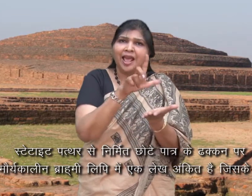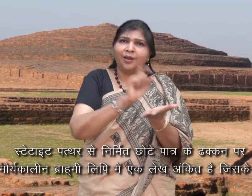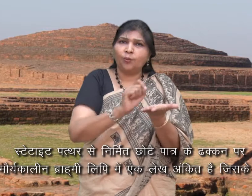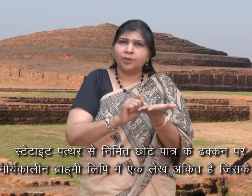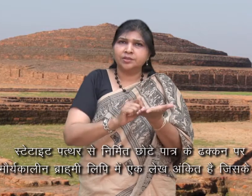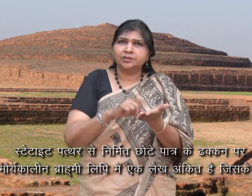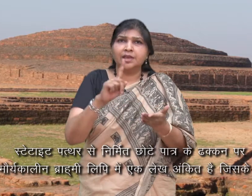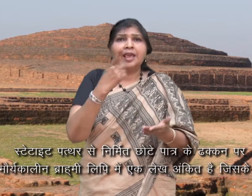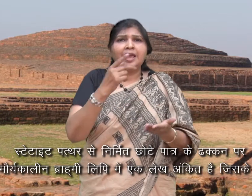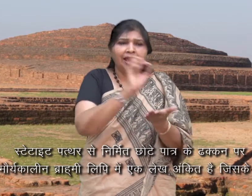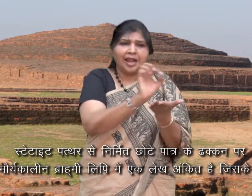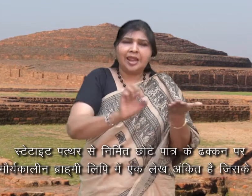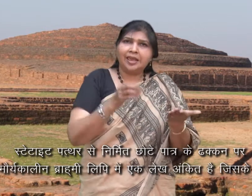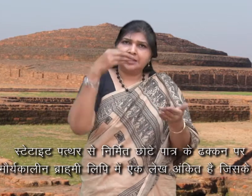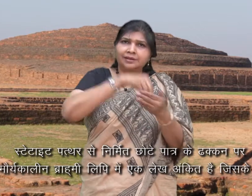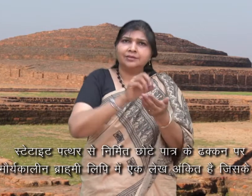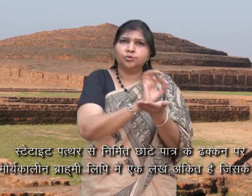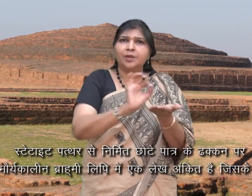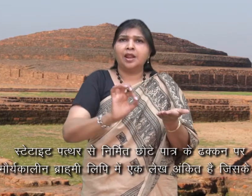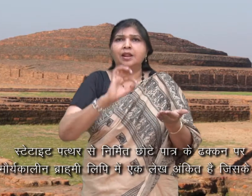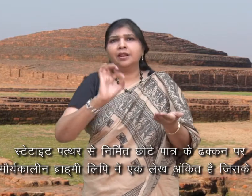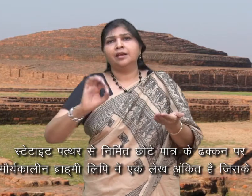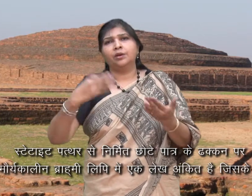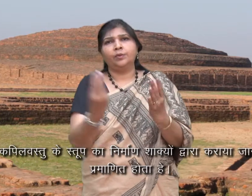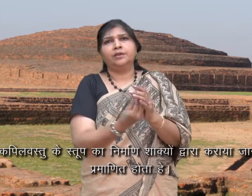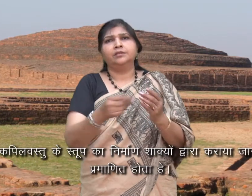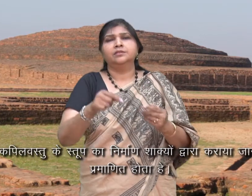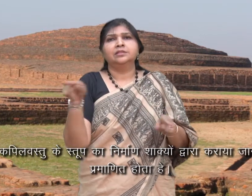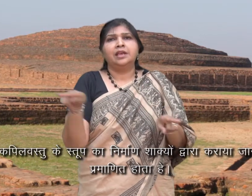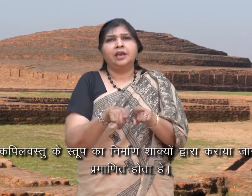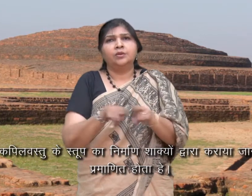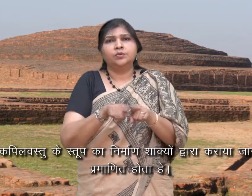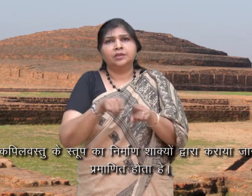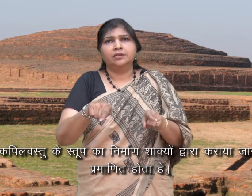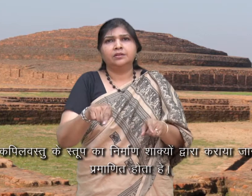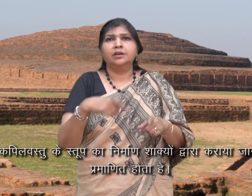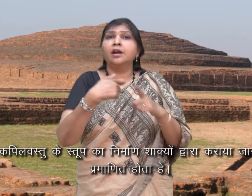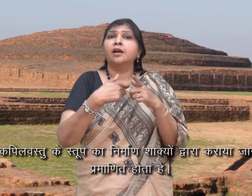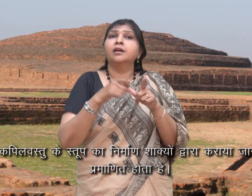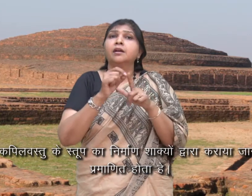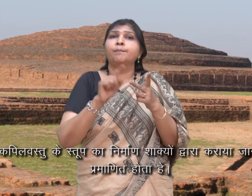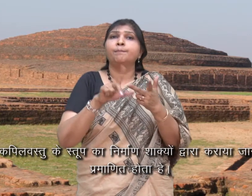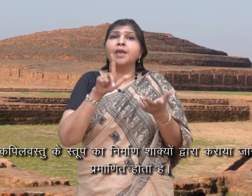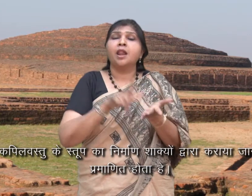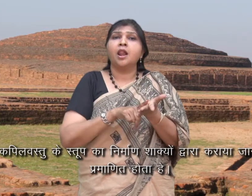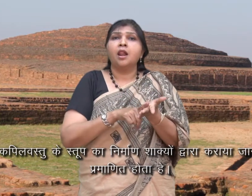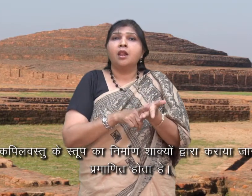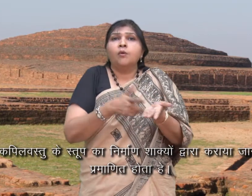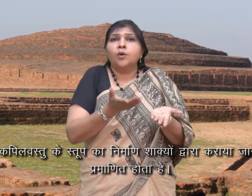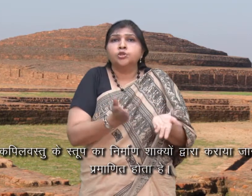एक लेख अंकित है, जिसके अनुसार कपिलवस्तु के स्तूप का निर्माण